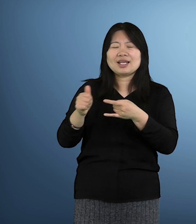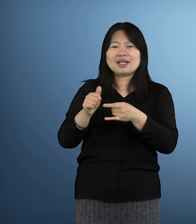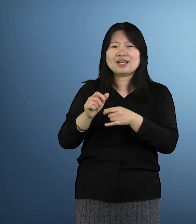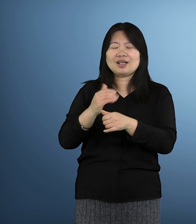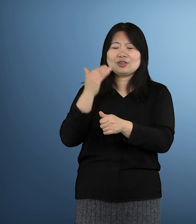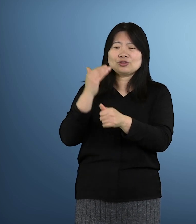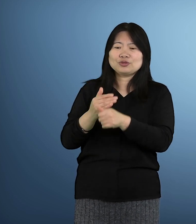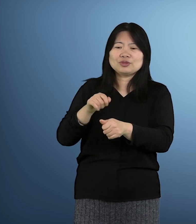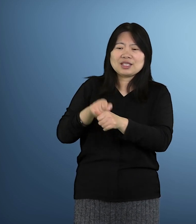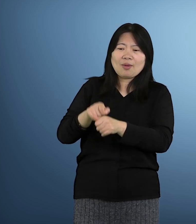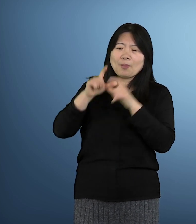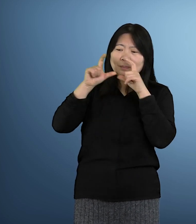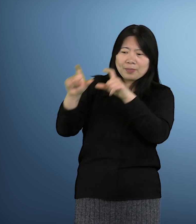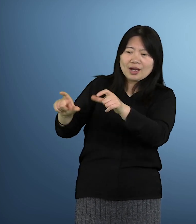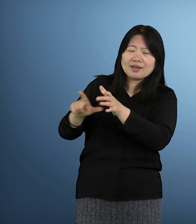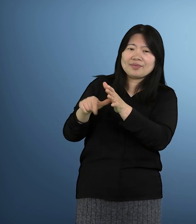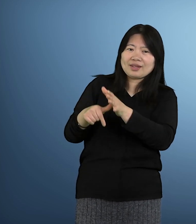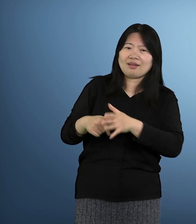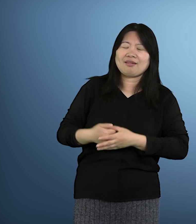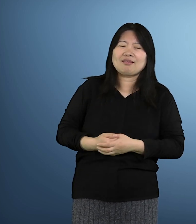사형이라고 판결했을 땐